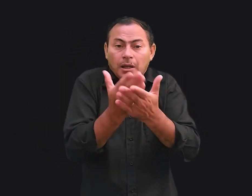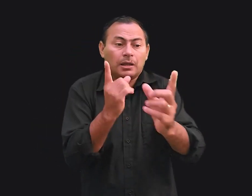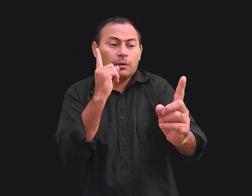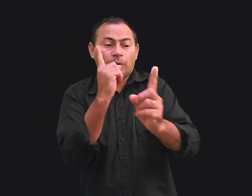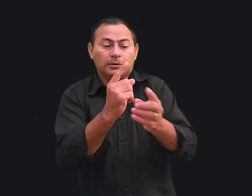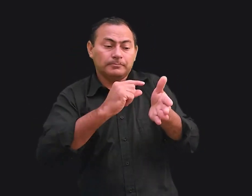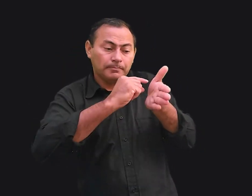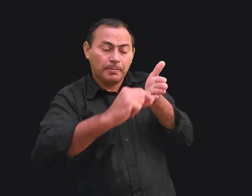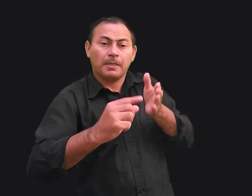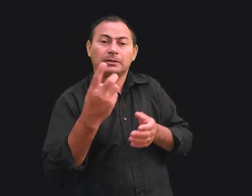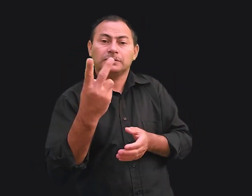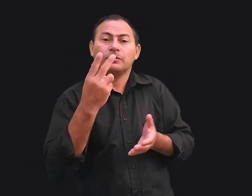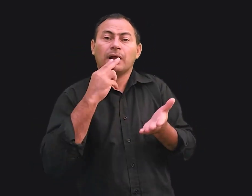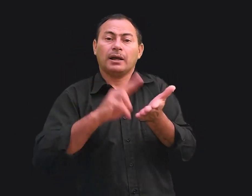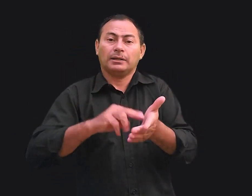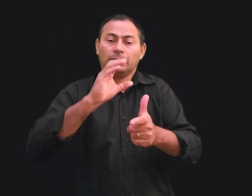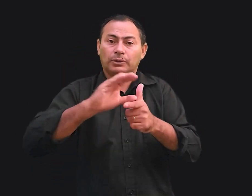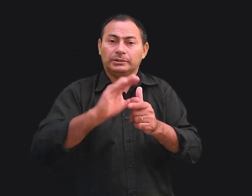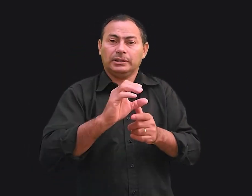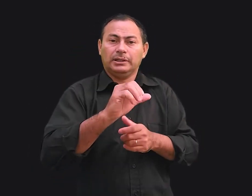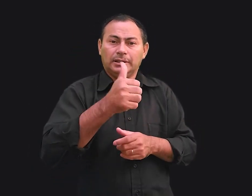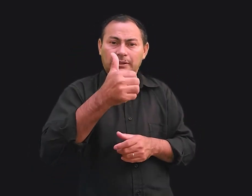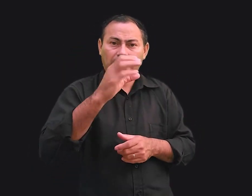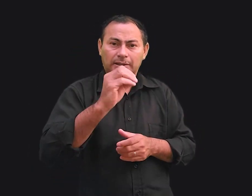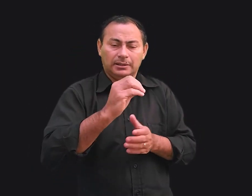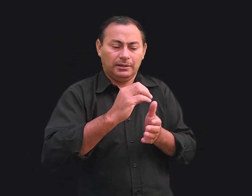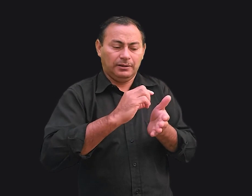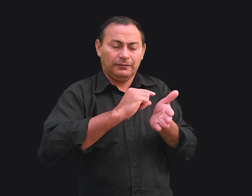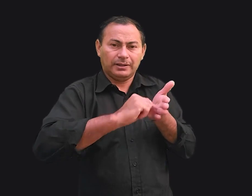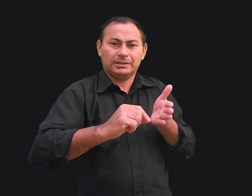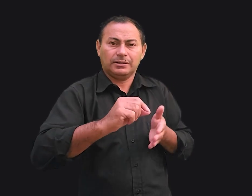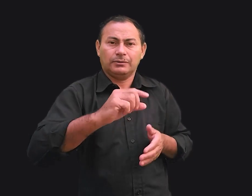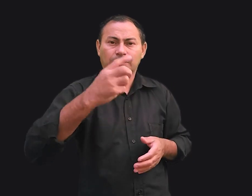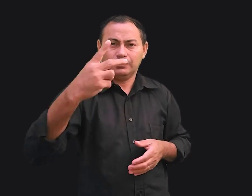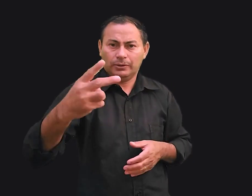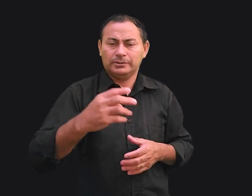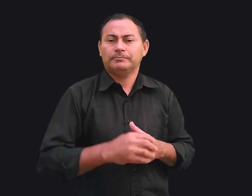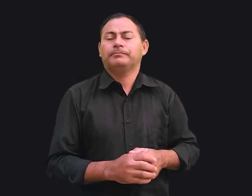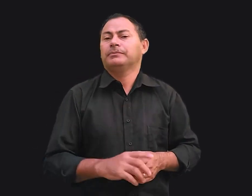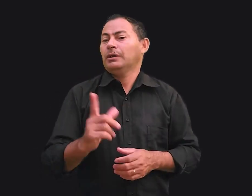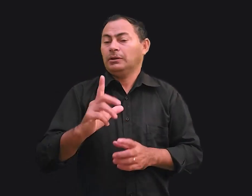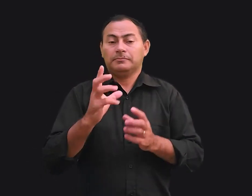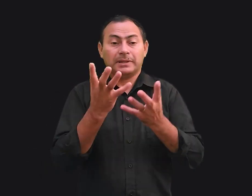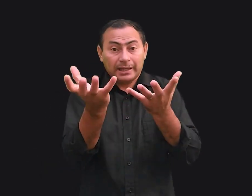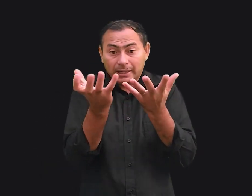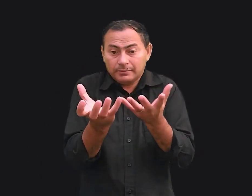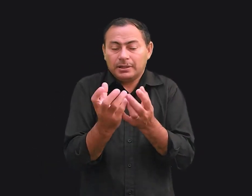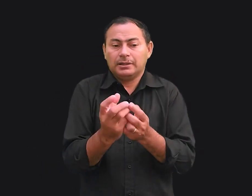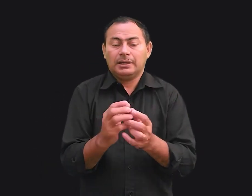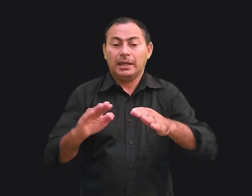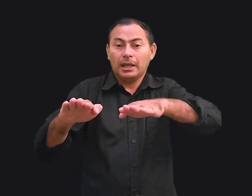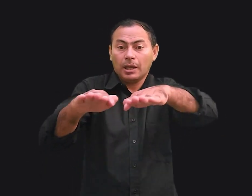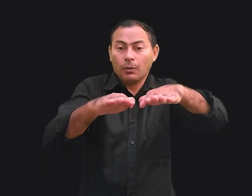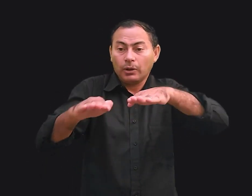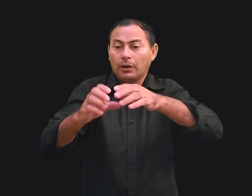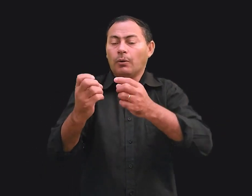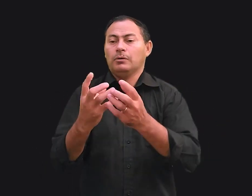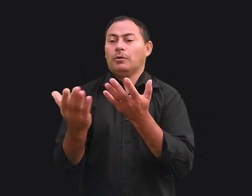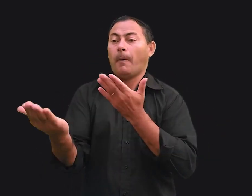esse versículo de 2 Coríntios 10, versículo 12. Não temos a pretensão de nos igualar ou de nos